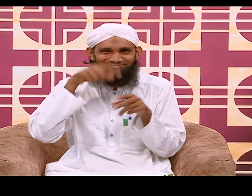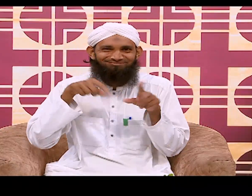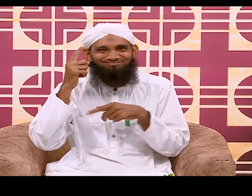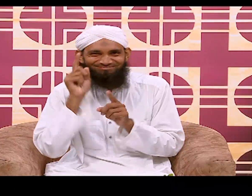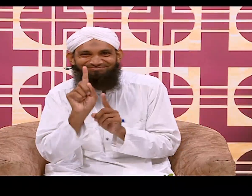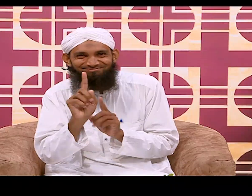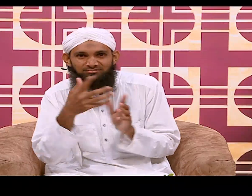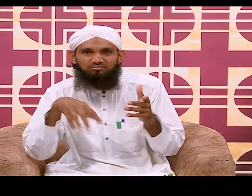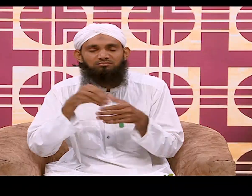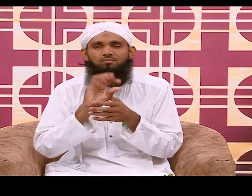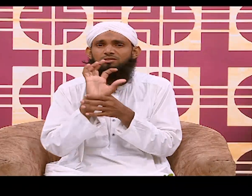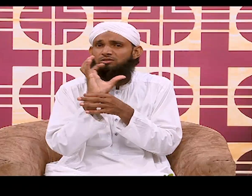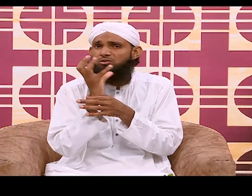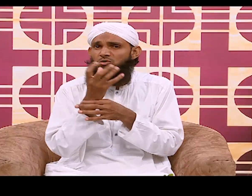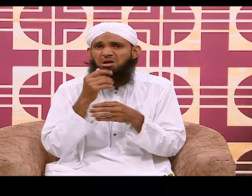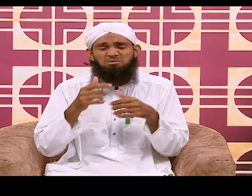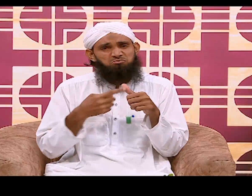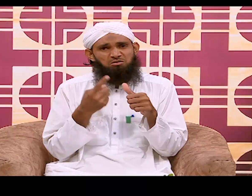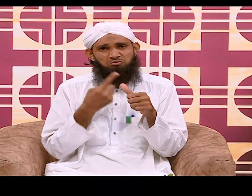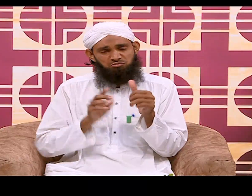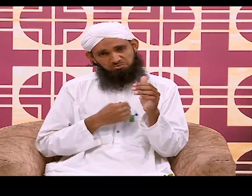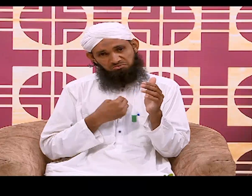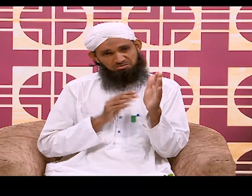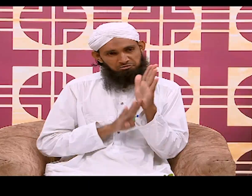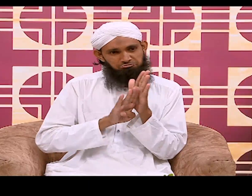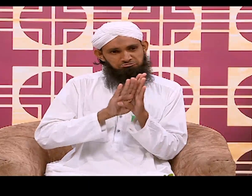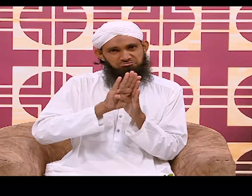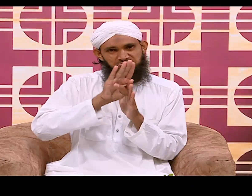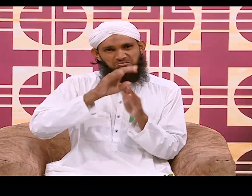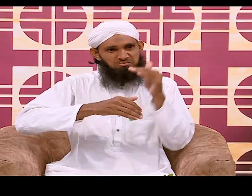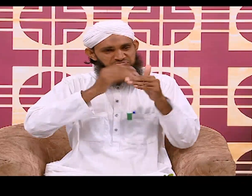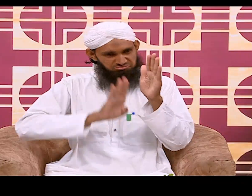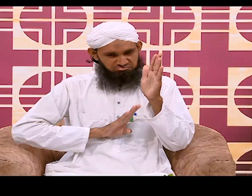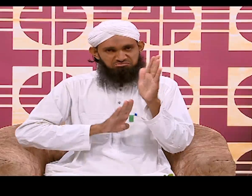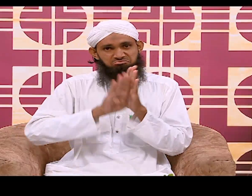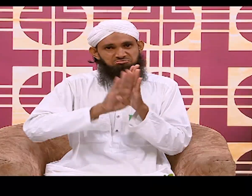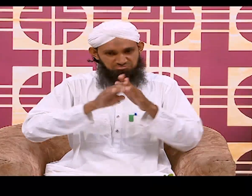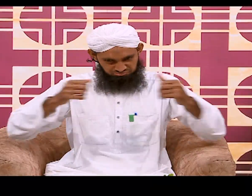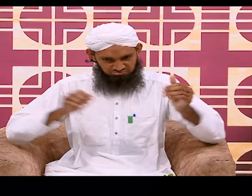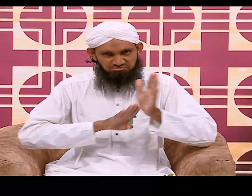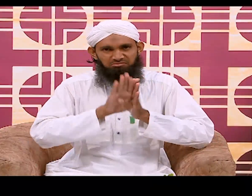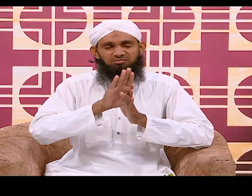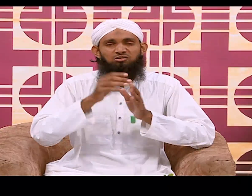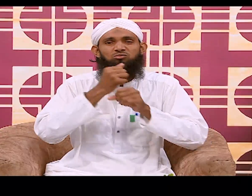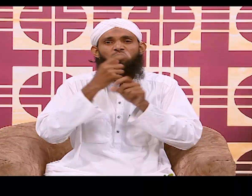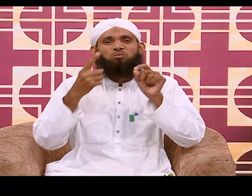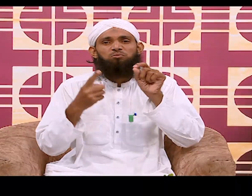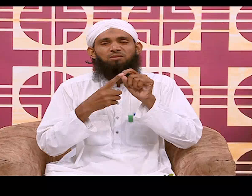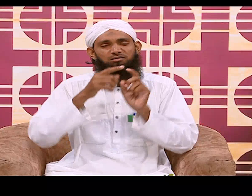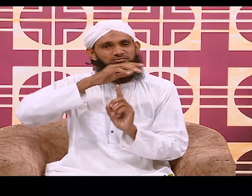میں ہوتے ہیں، دنیا میں آگے سے آگے بڑھنے کے خواب سجا رہے ہوتے ہیں۔ حضور غوث پاک رحمت اللہ علیہ